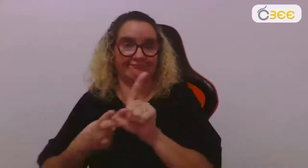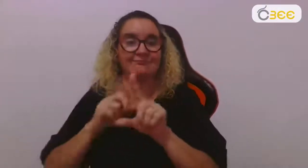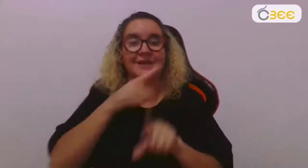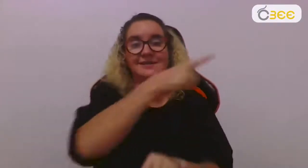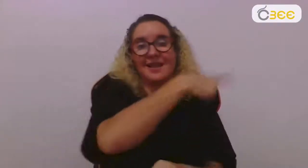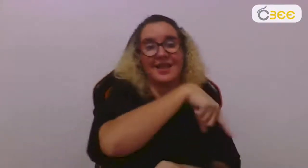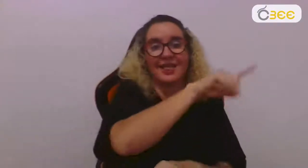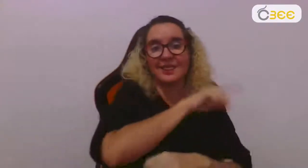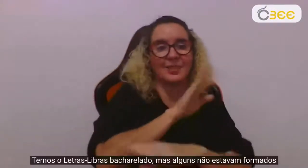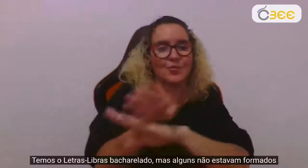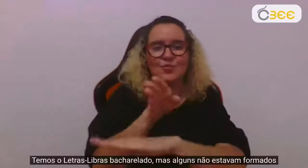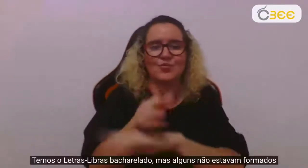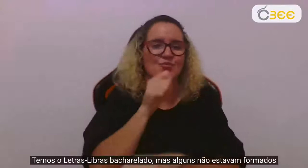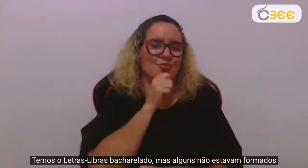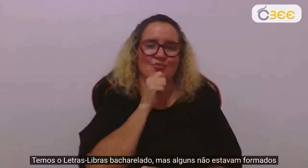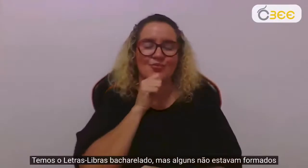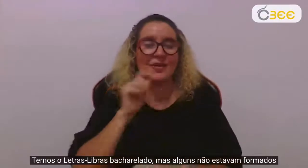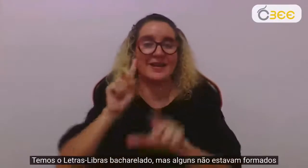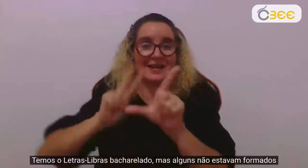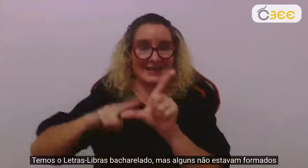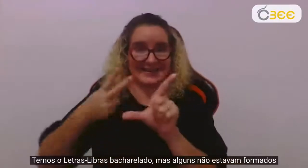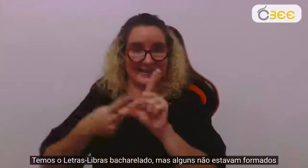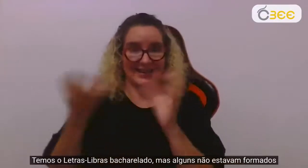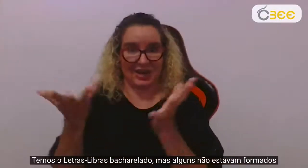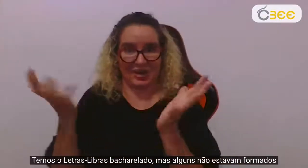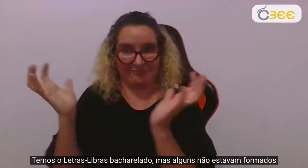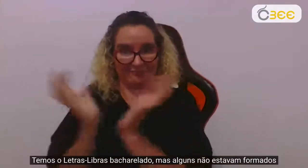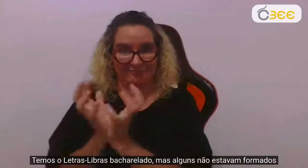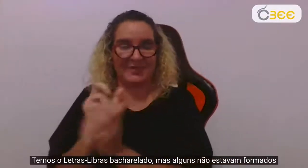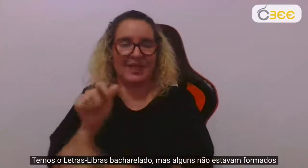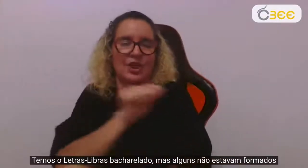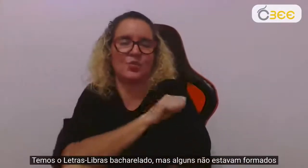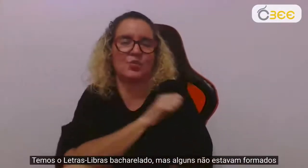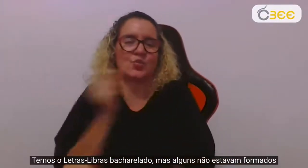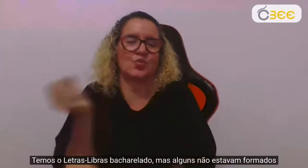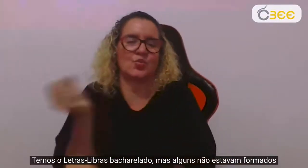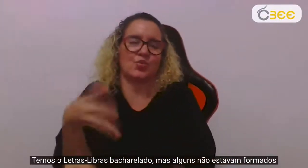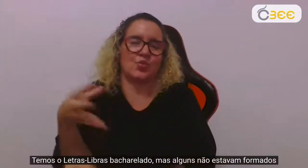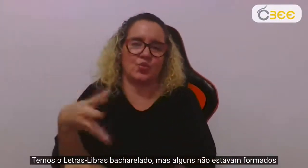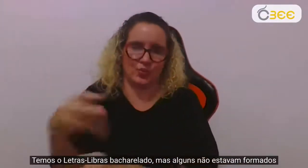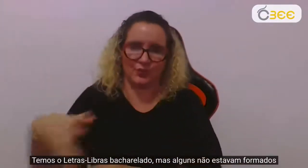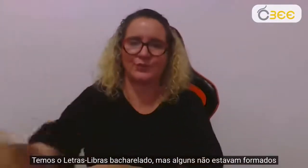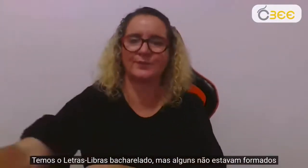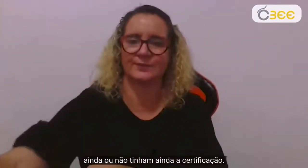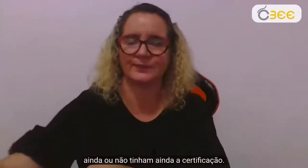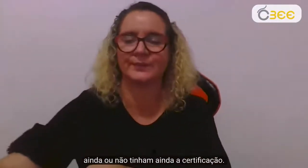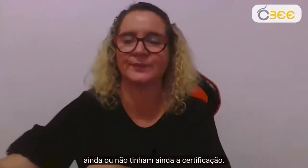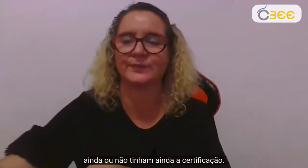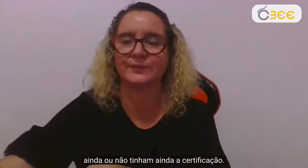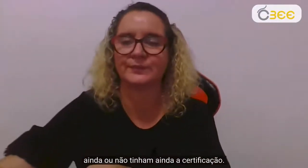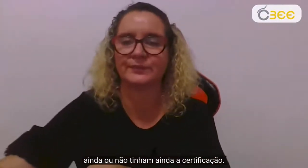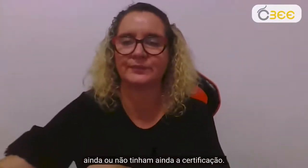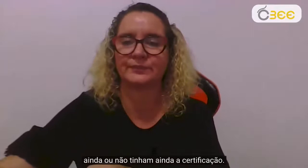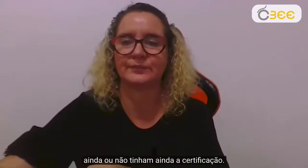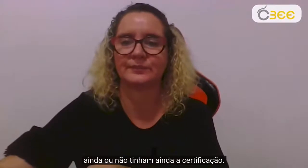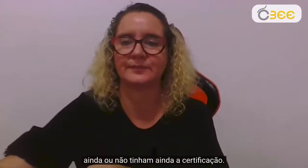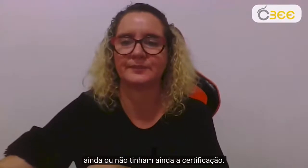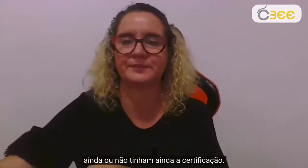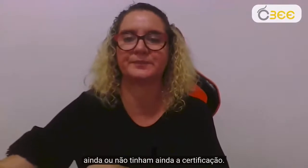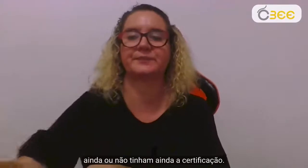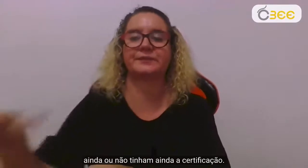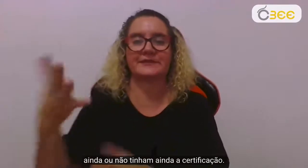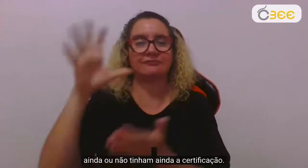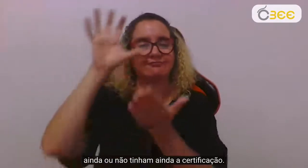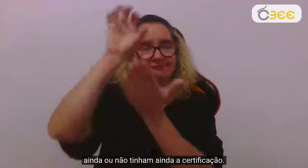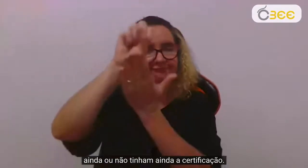nacionais. Temos o Letras Libras Bacharelado, mas alguns não estavam formados ainda ou não tinham ainda